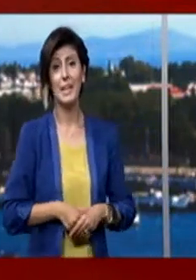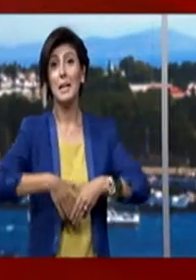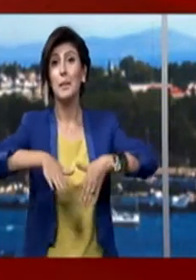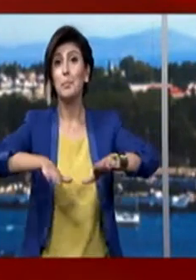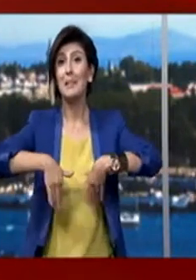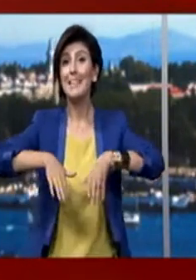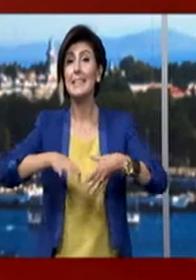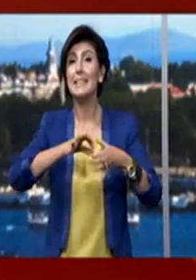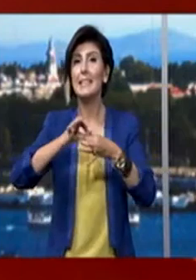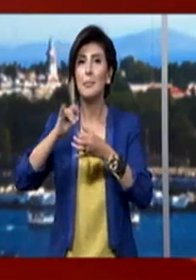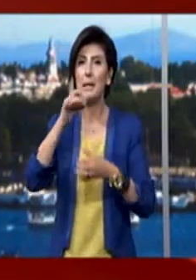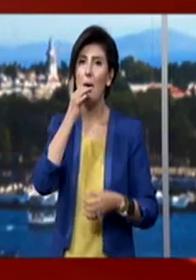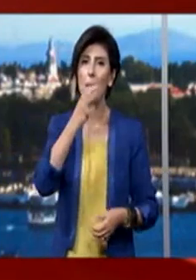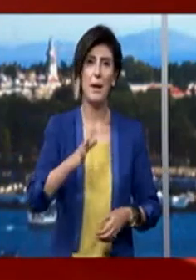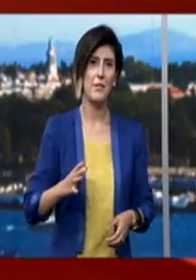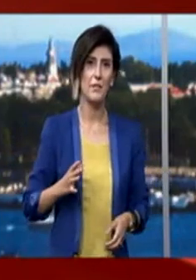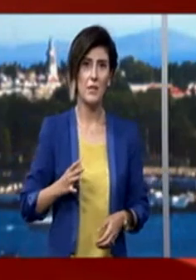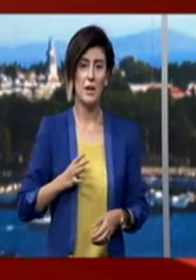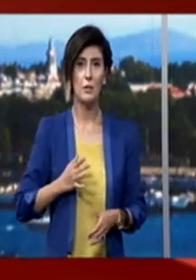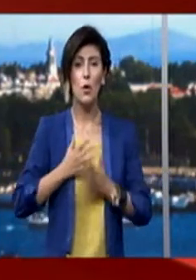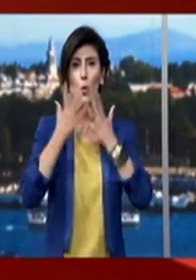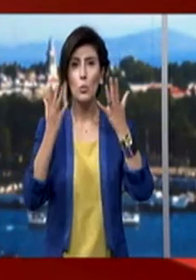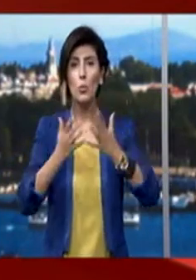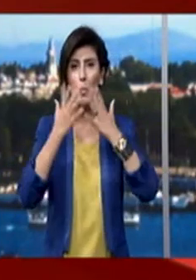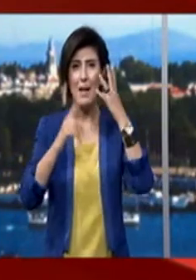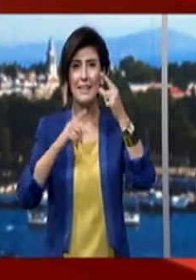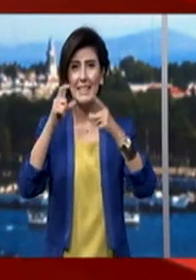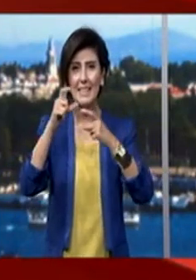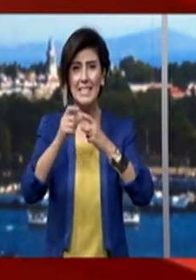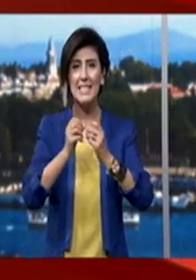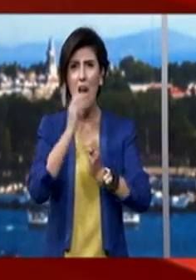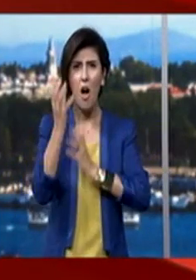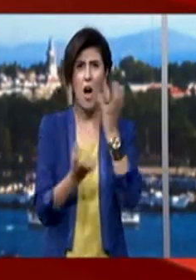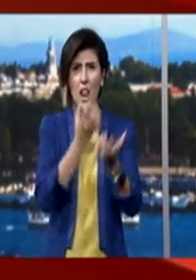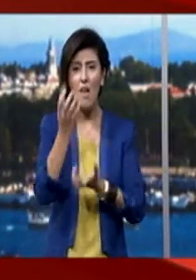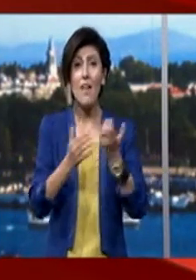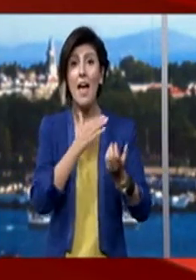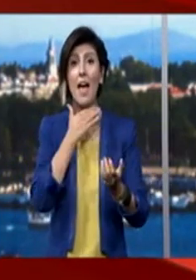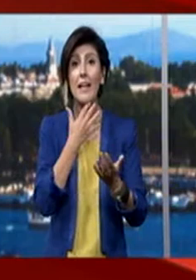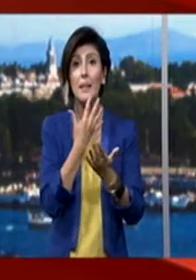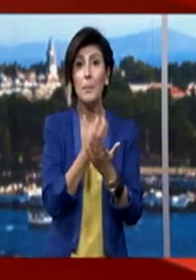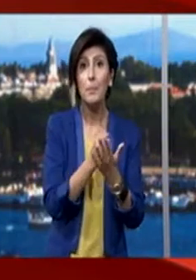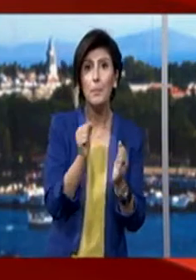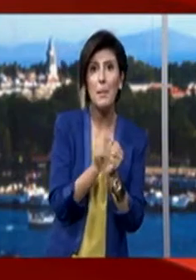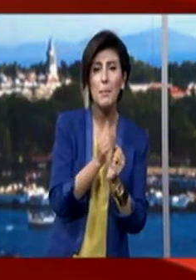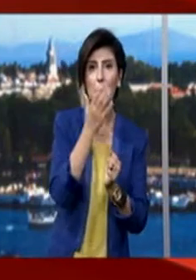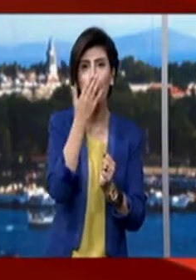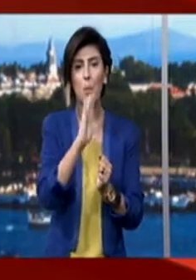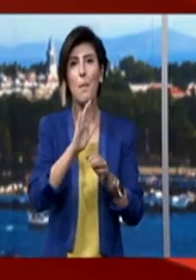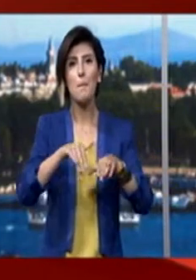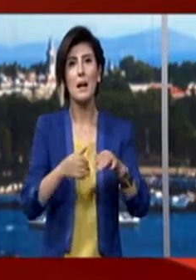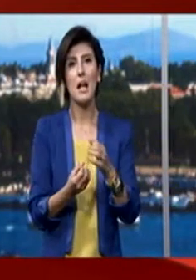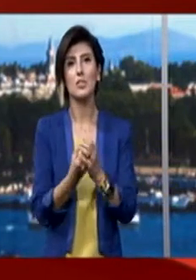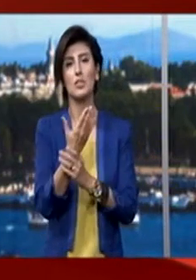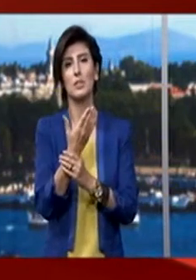Piknikçileri ilgilendiren bir haber var sırada. Dumanı, isi, alevi etle temas etmeyen mangal üretildi.